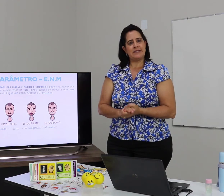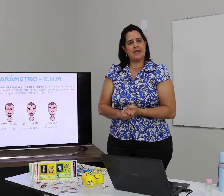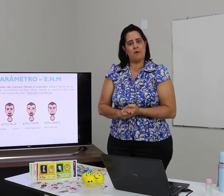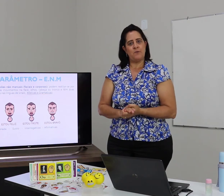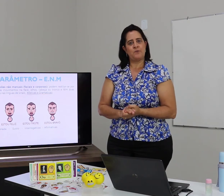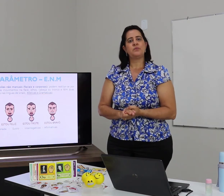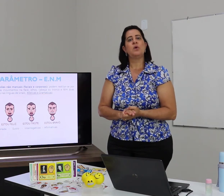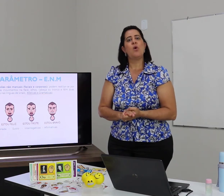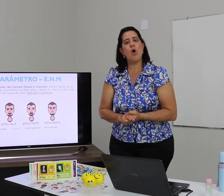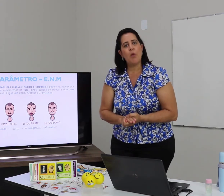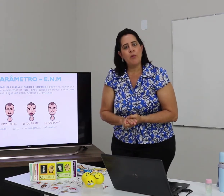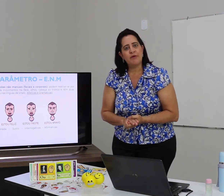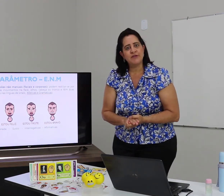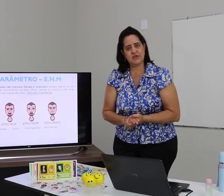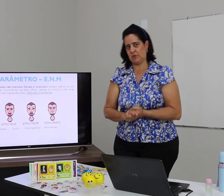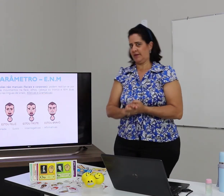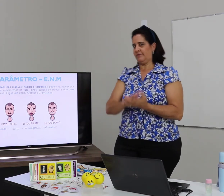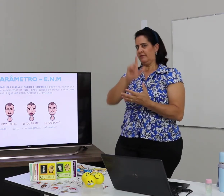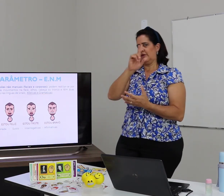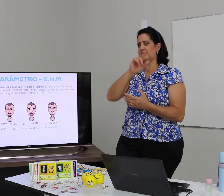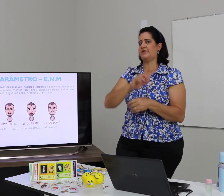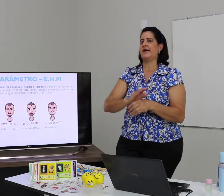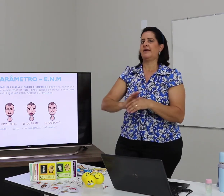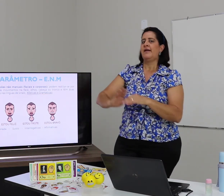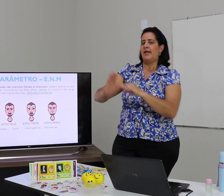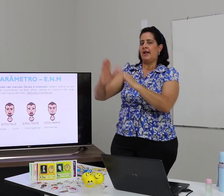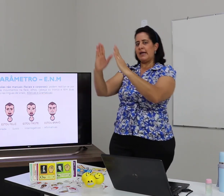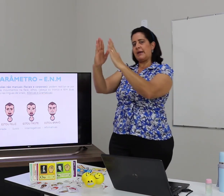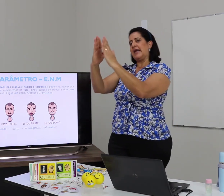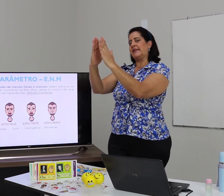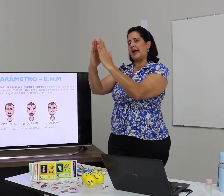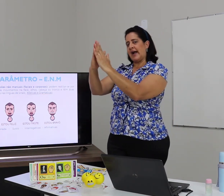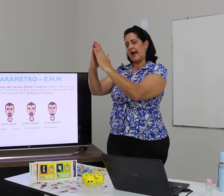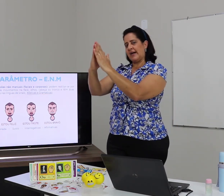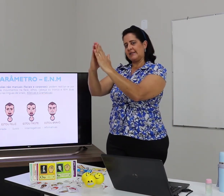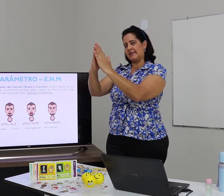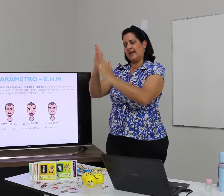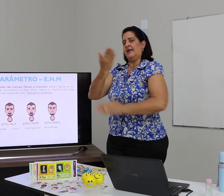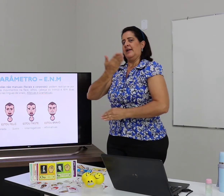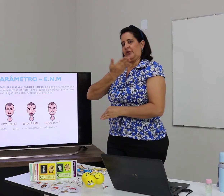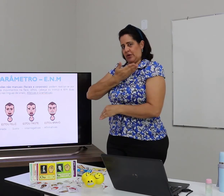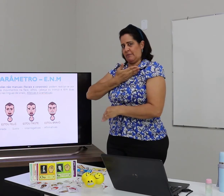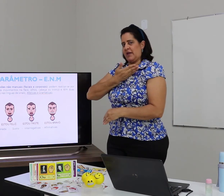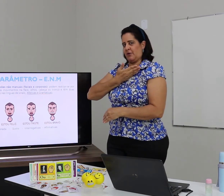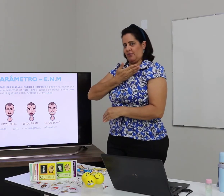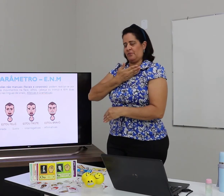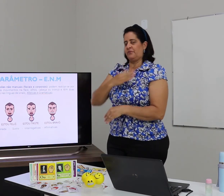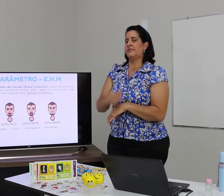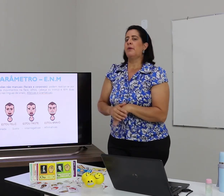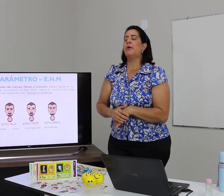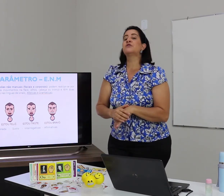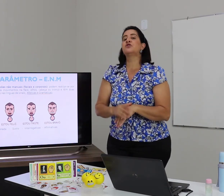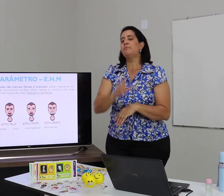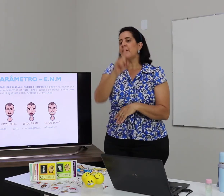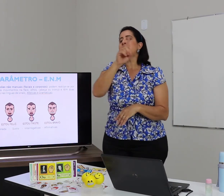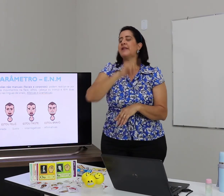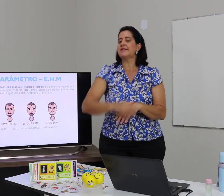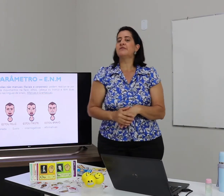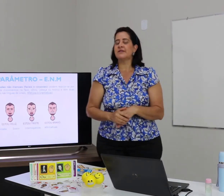facial. Como, professor? Vamos ver? Lembra lá da casa do amigo? Eu posso te perguntar se você